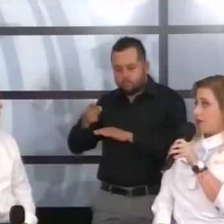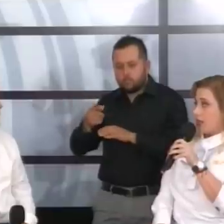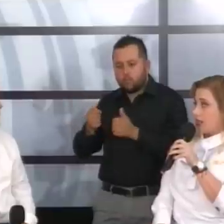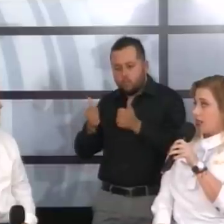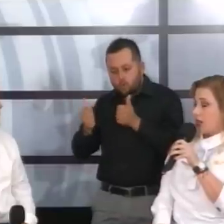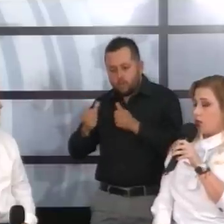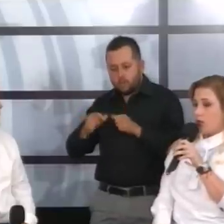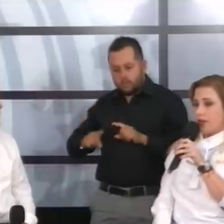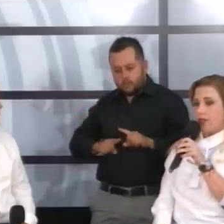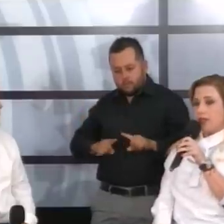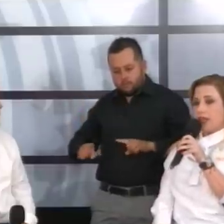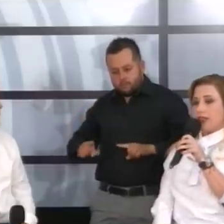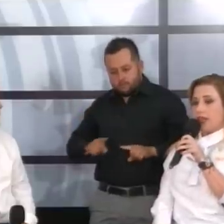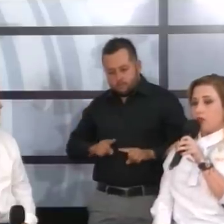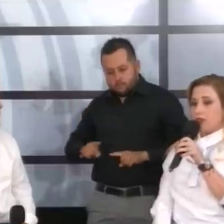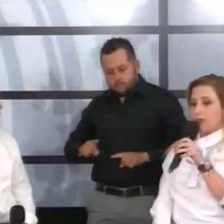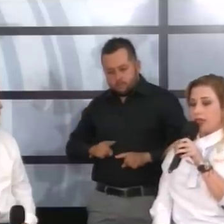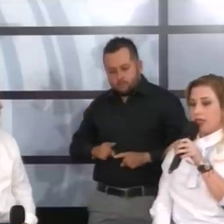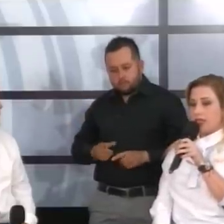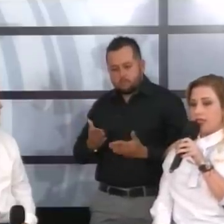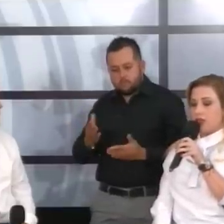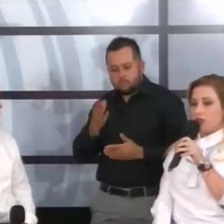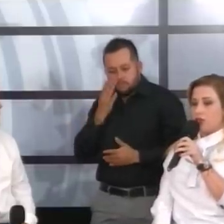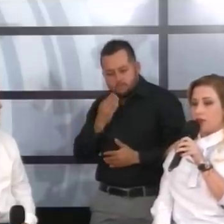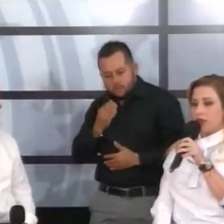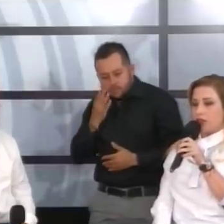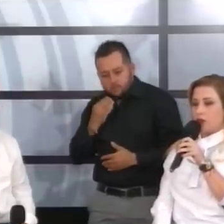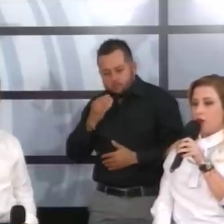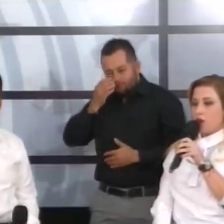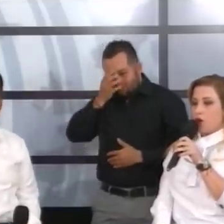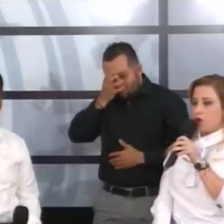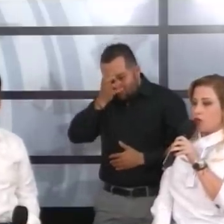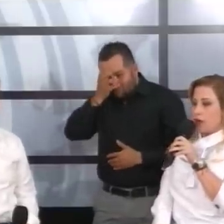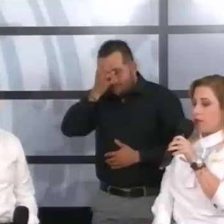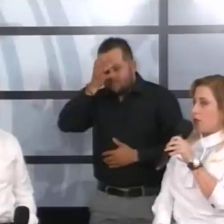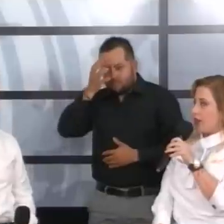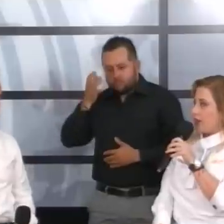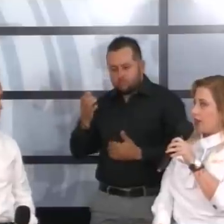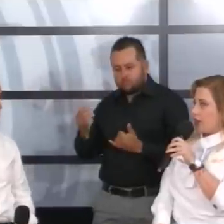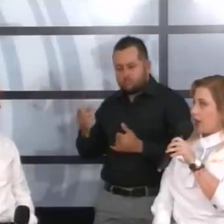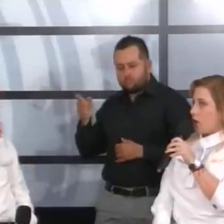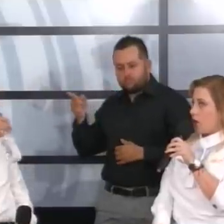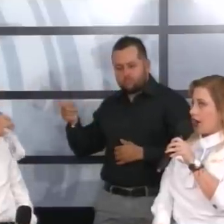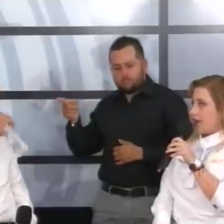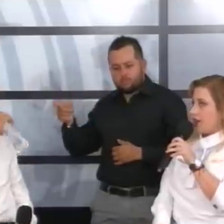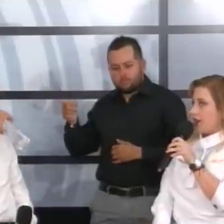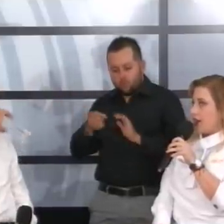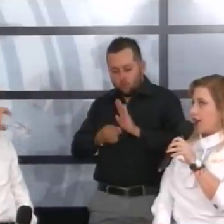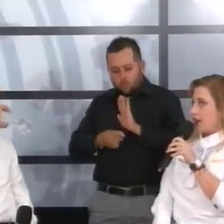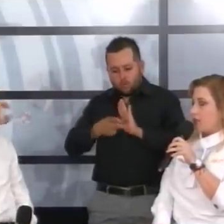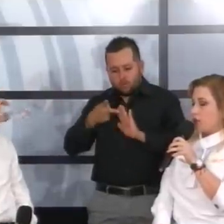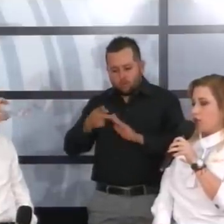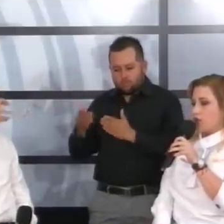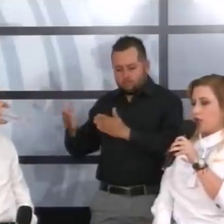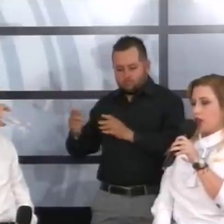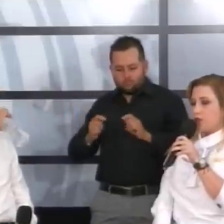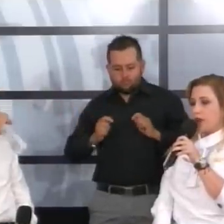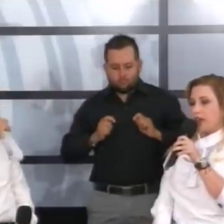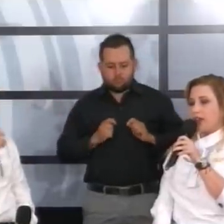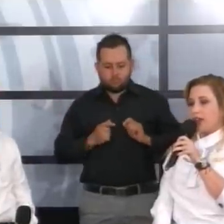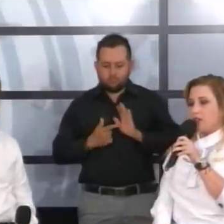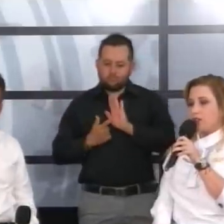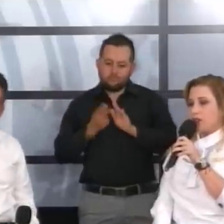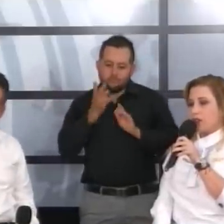buena administradora, ha tenido experiencia, el conocimiento, hoy usted pone la hoja de vida a disposición de